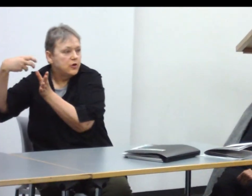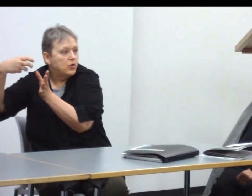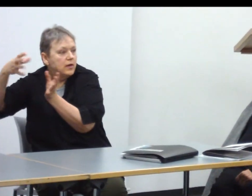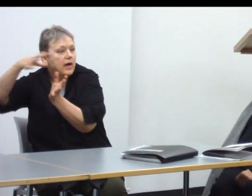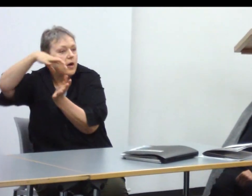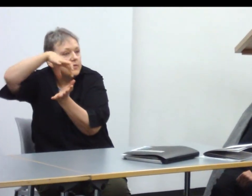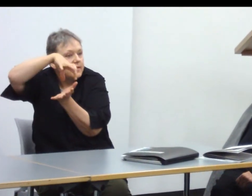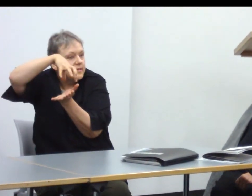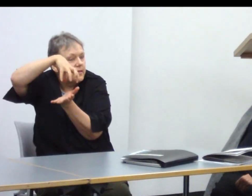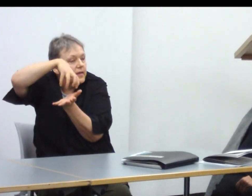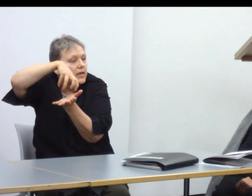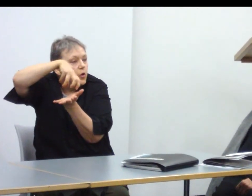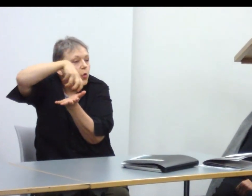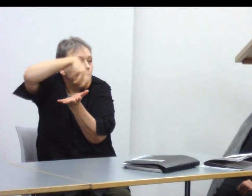Position, aus diesem